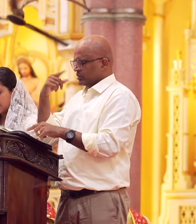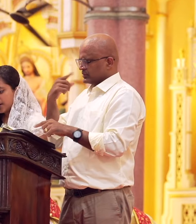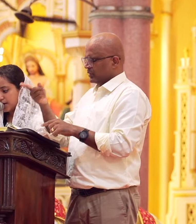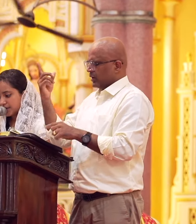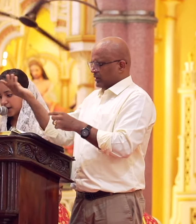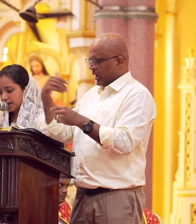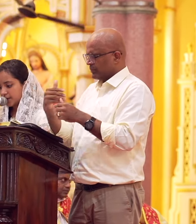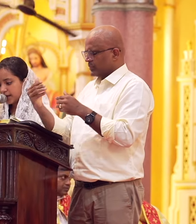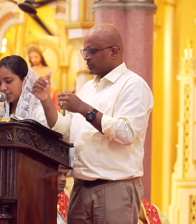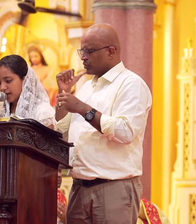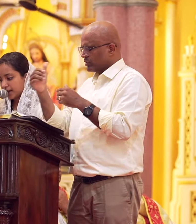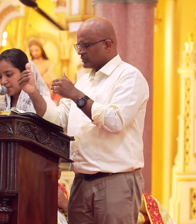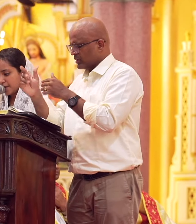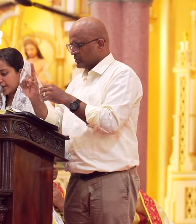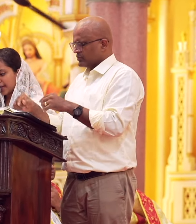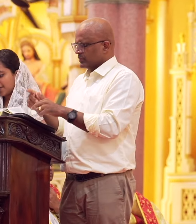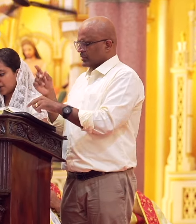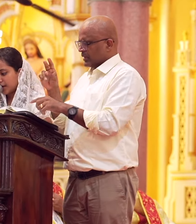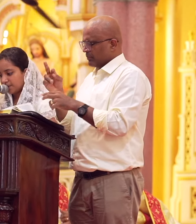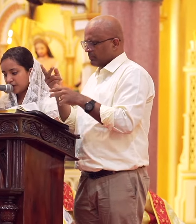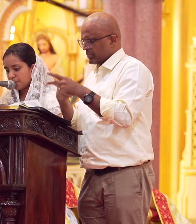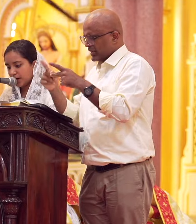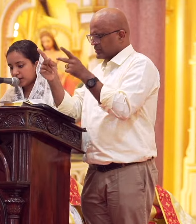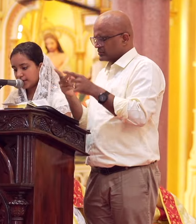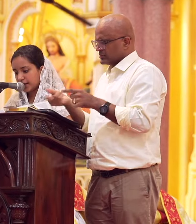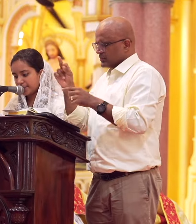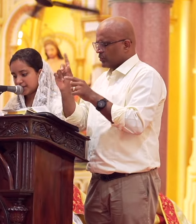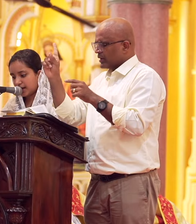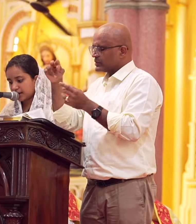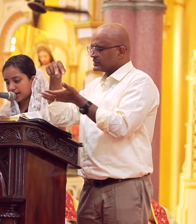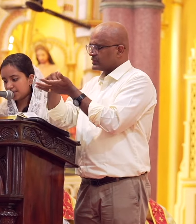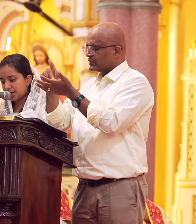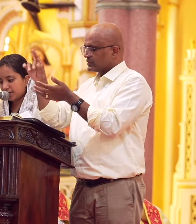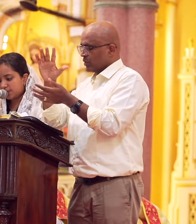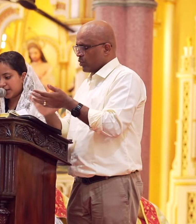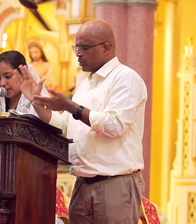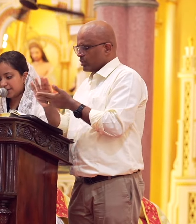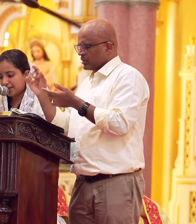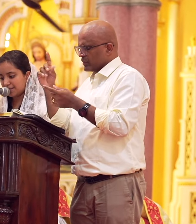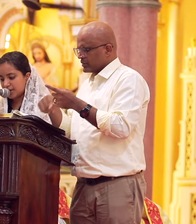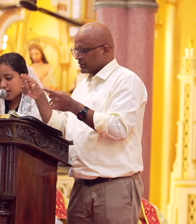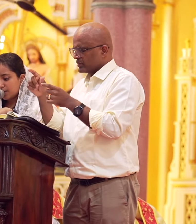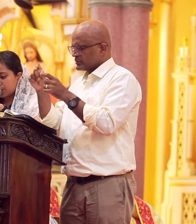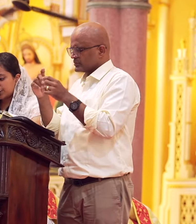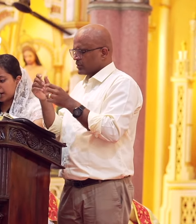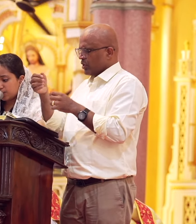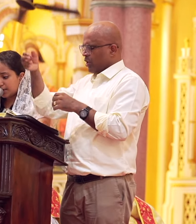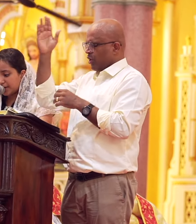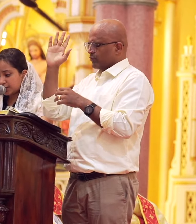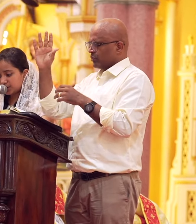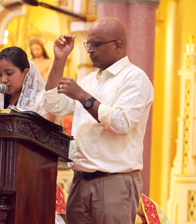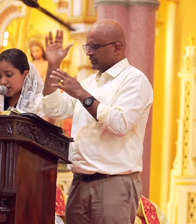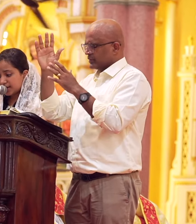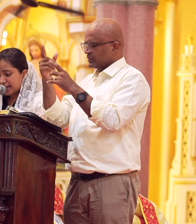തുടർന്നു, ഞാൻ നിന്റെ പിതാക്കന്മാരുടെ ദൈവമാണ്, അബ്രഹാമിന്റെയും ഇസഹാക്കിന്റെയും യാക്കോബിന്റെയും ദൈവം. മോശ